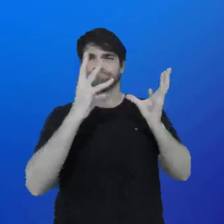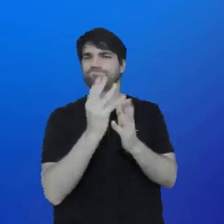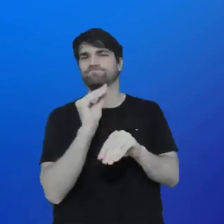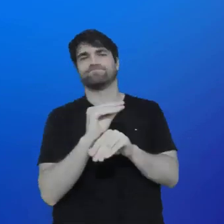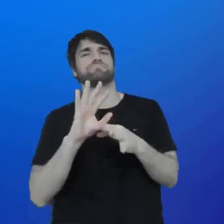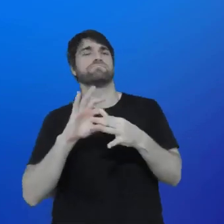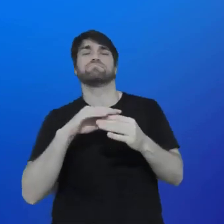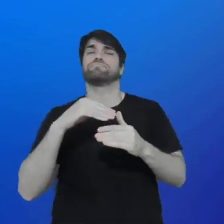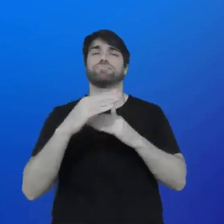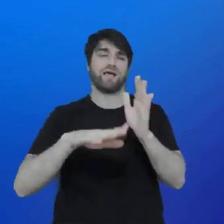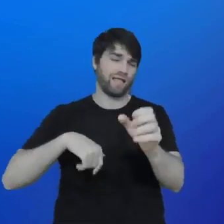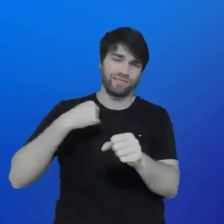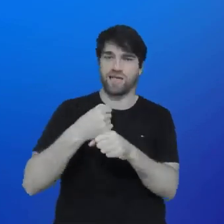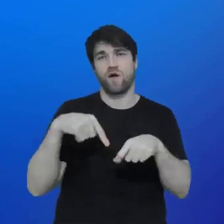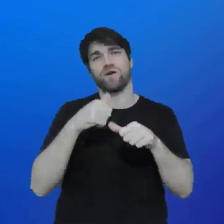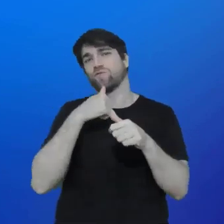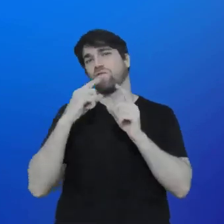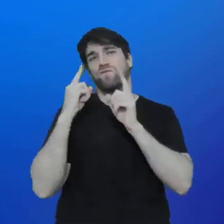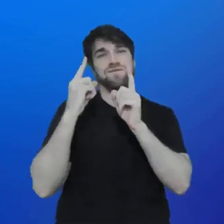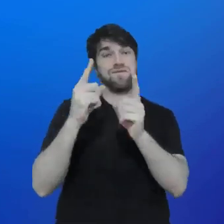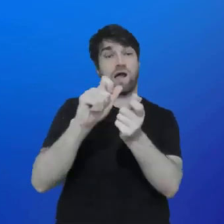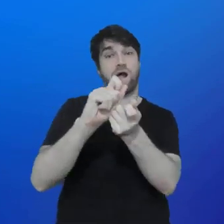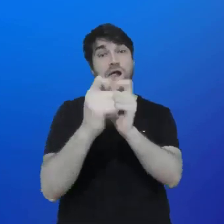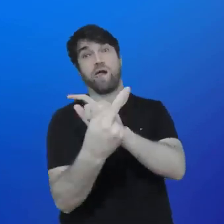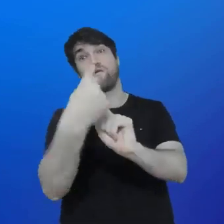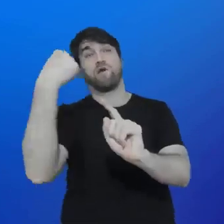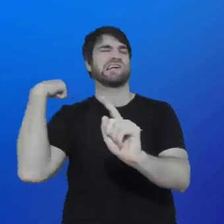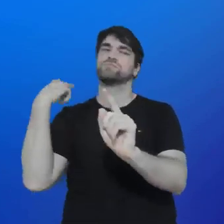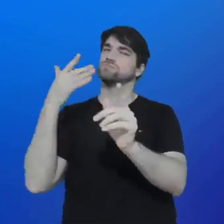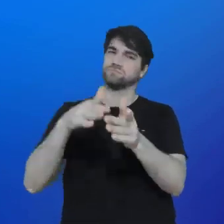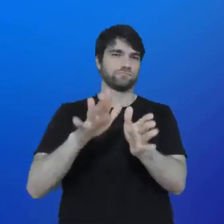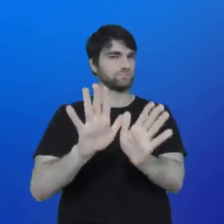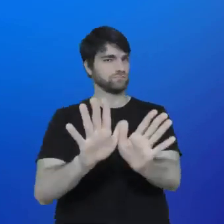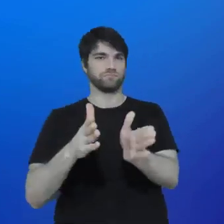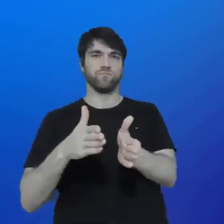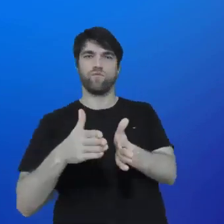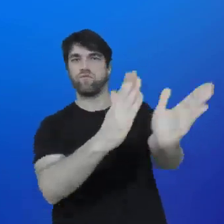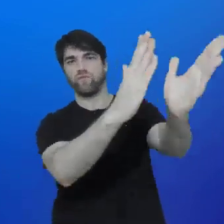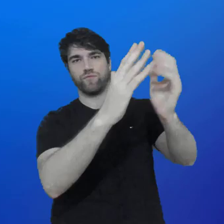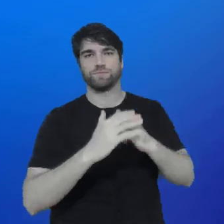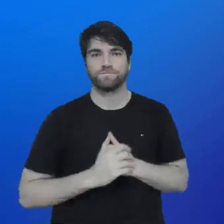analista ha fracasado. No volvamos atrás, sigamos avanzando. Muchas gracias.